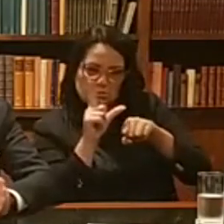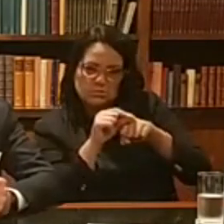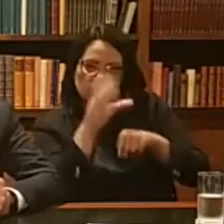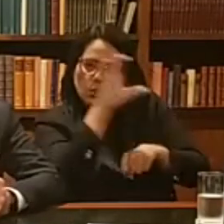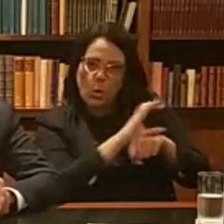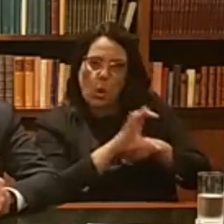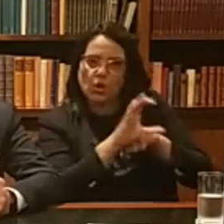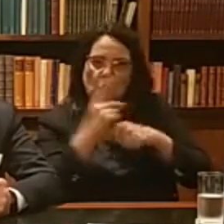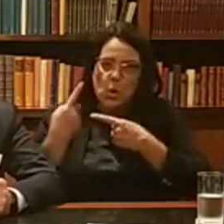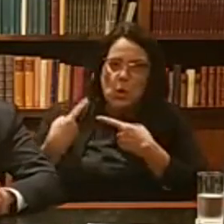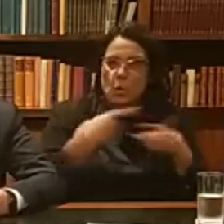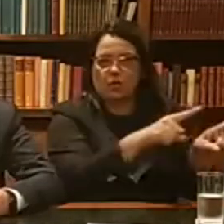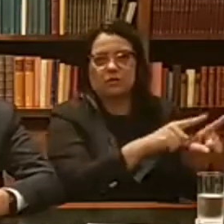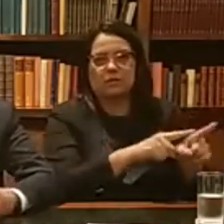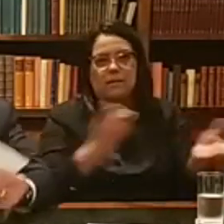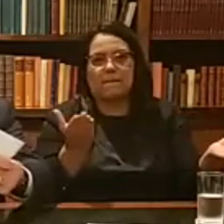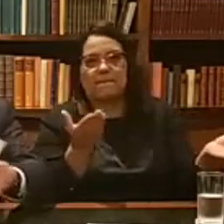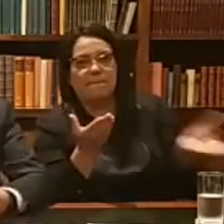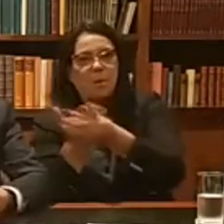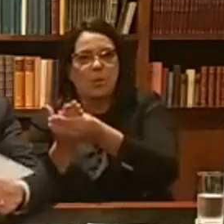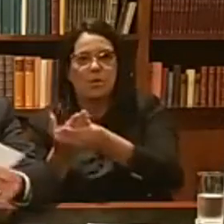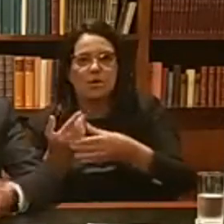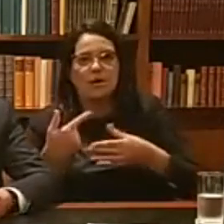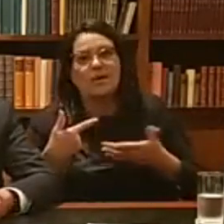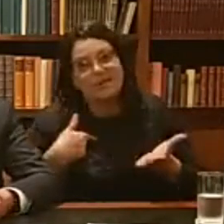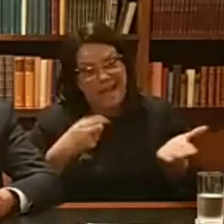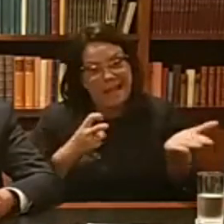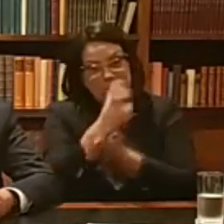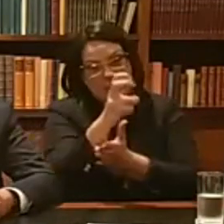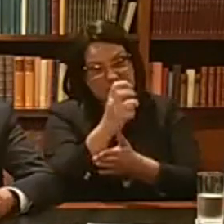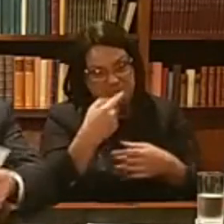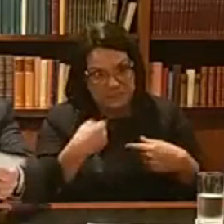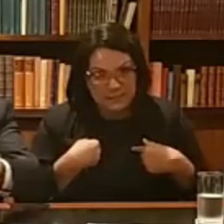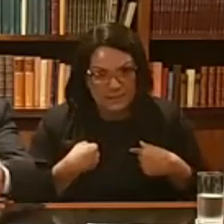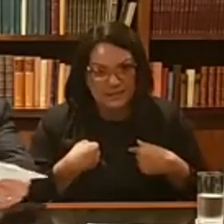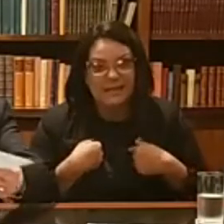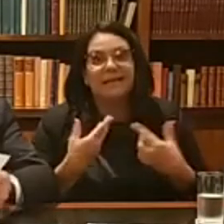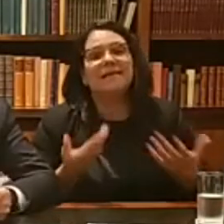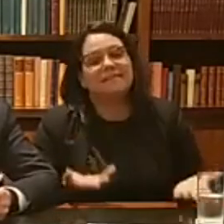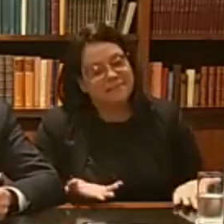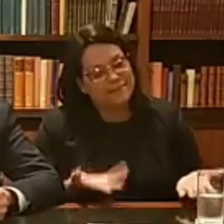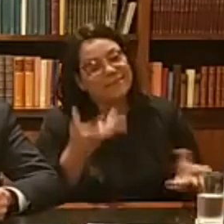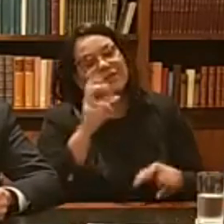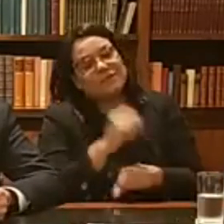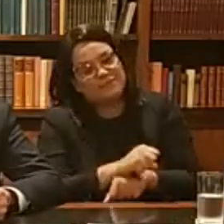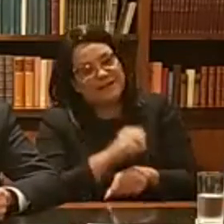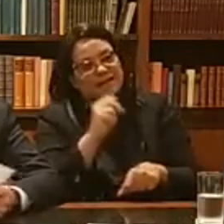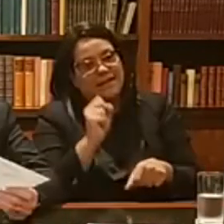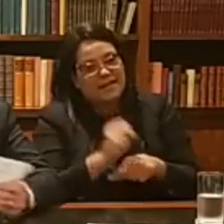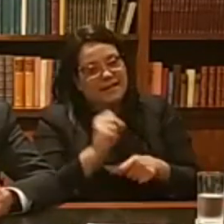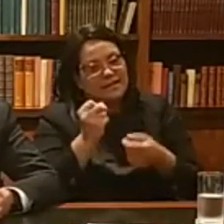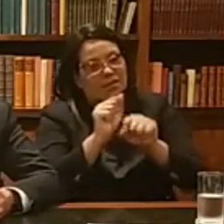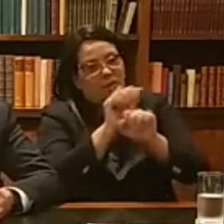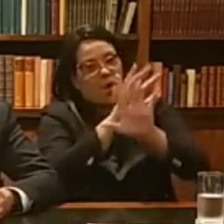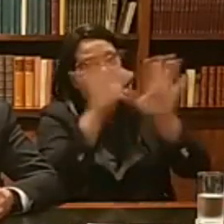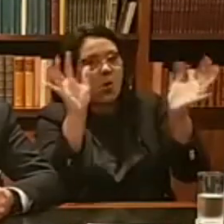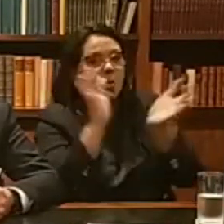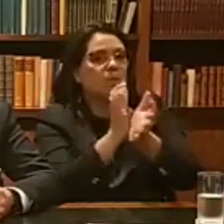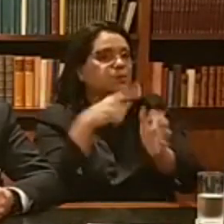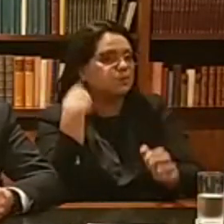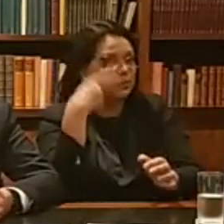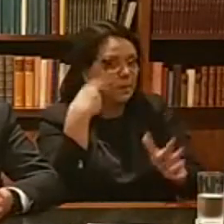esse dispositivo constitucional e instalar um processo de impeachment contra mim. E daí? Eu estou aguardando o parecer final da minha assessoria